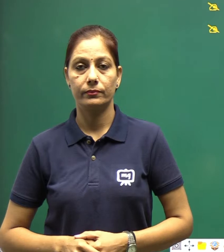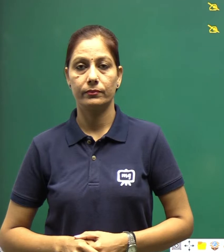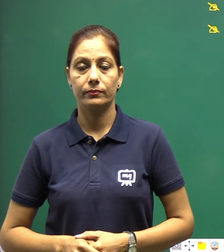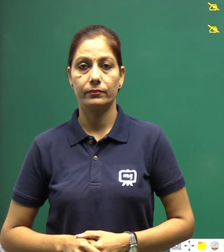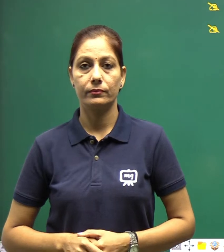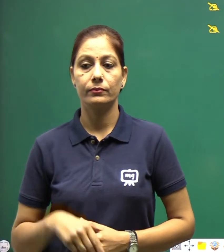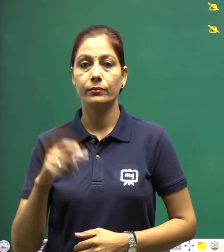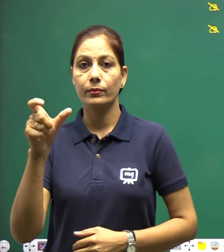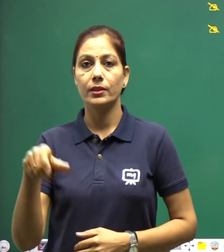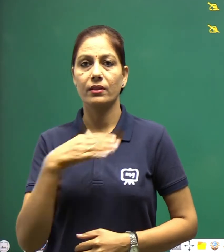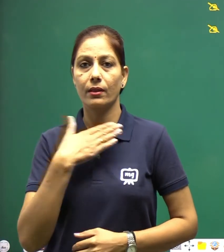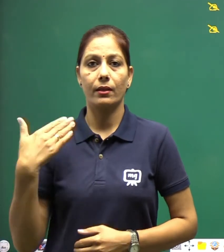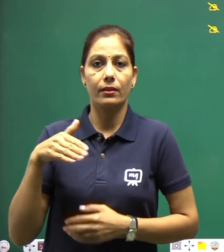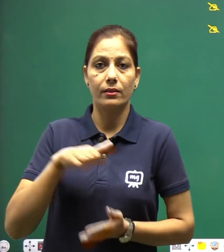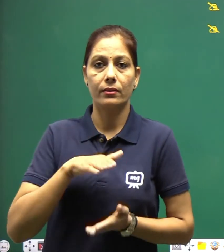इनका निधन